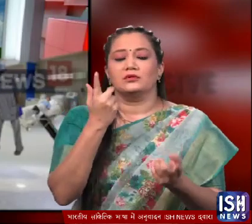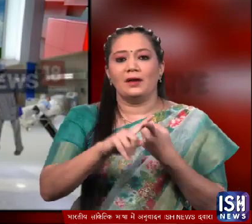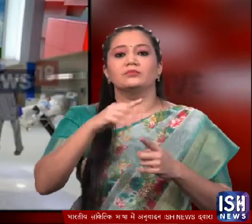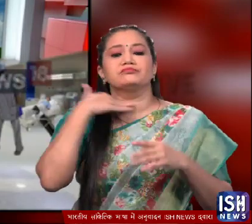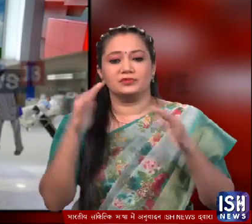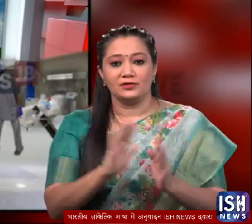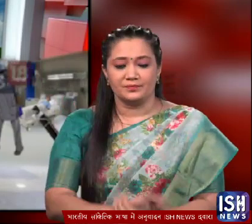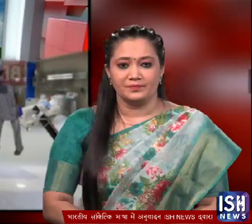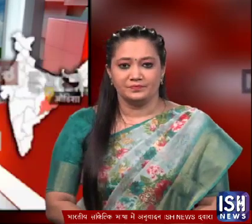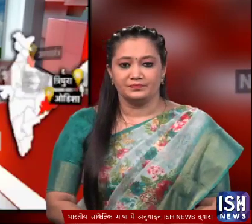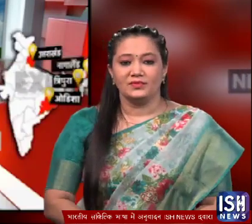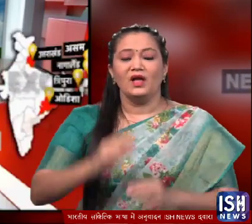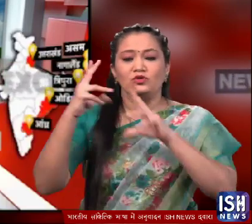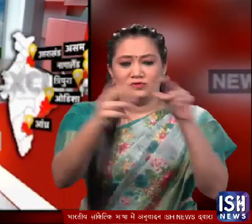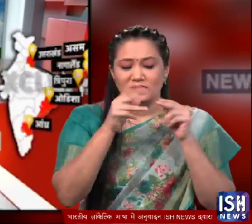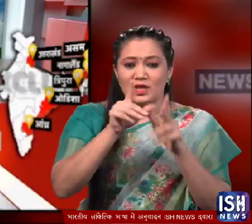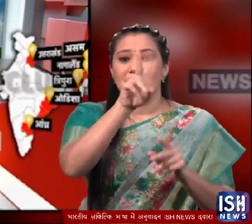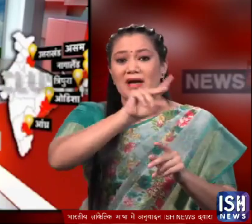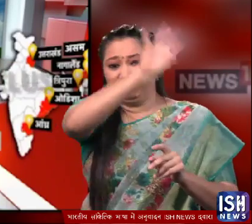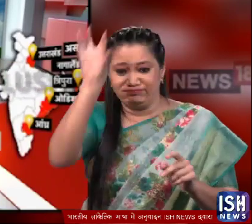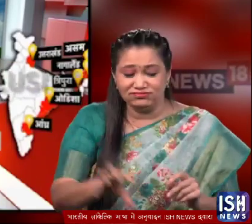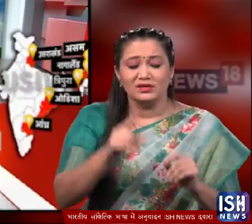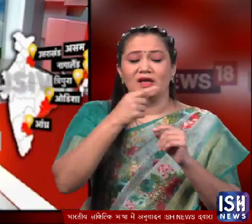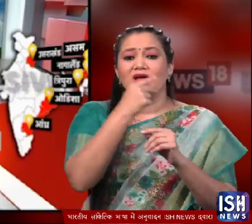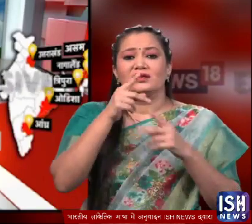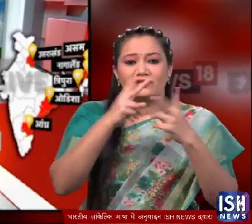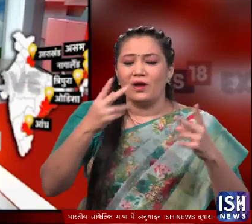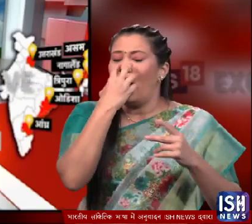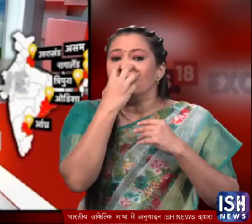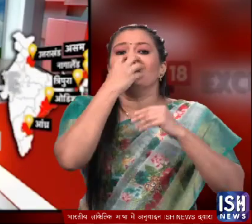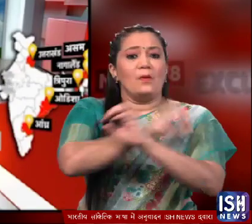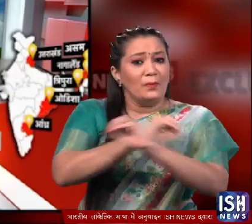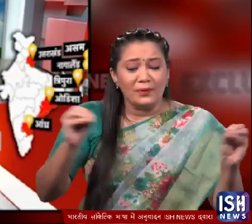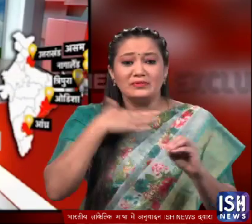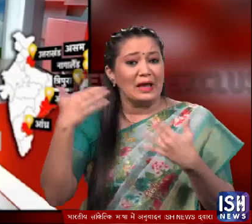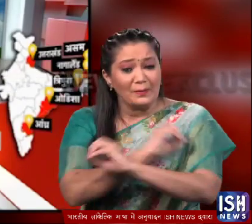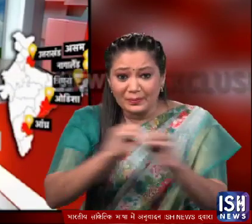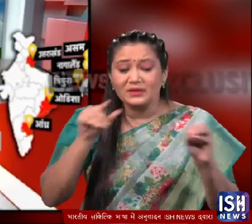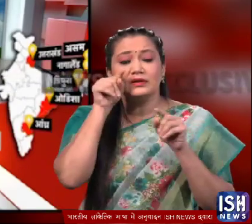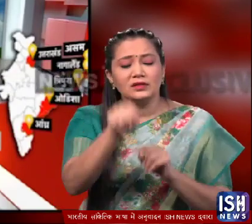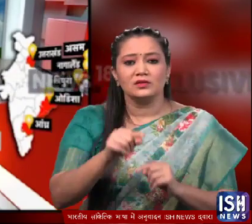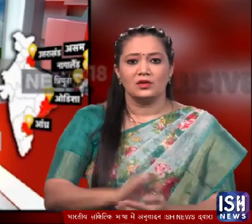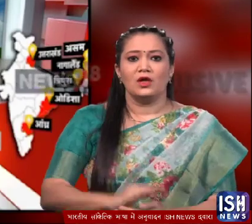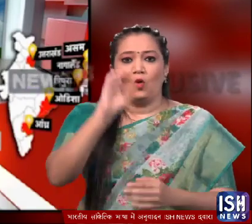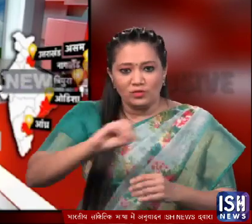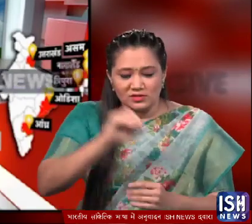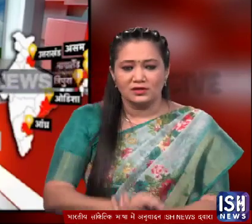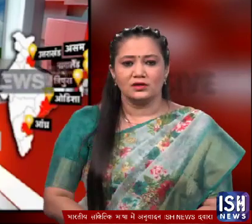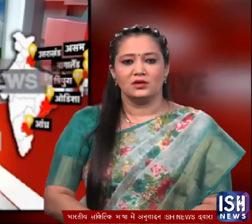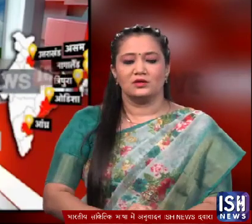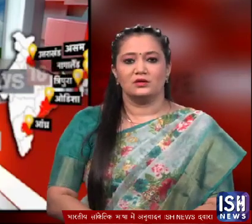से हुई हो। सूत्रों के मुताबिक जिन 12 राज्यों ने ऑक्सीजन की कमी से एक भी मौत ना होने की जानकारी दी वो है